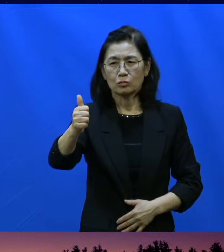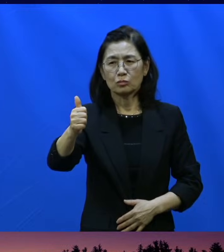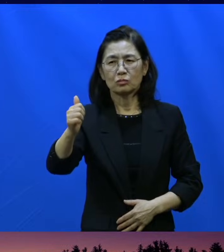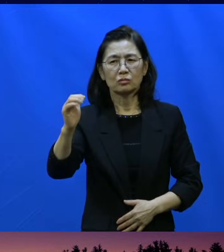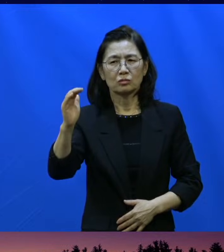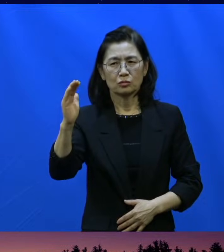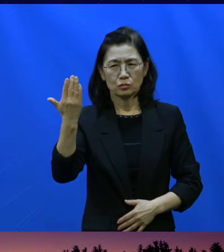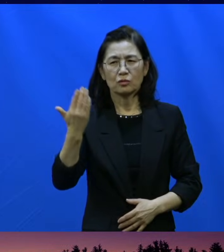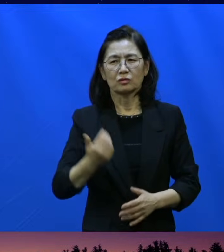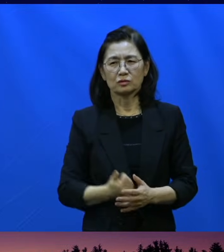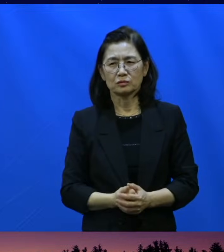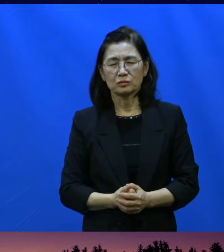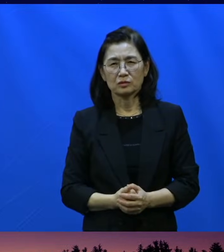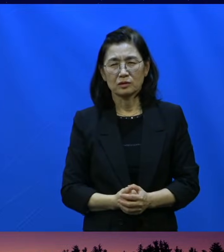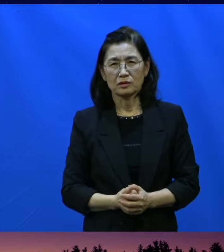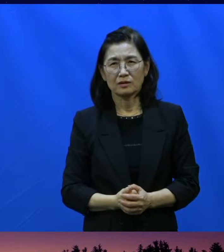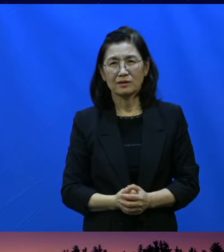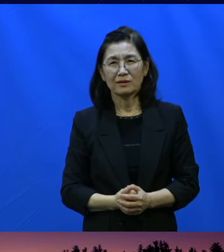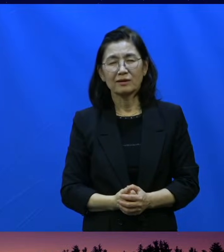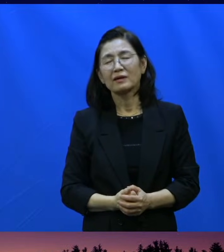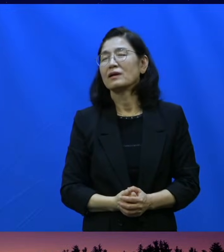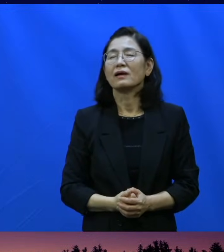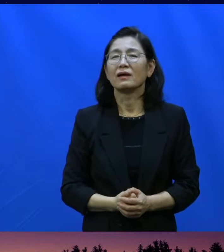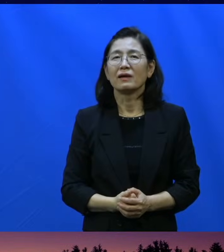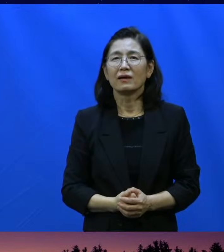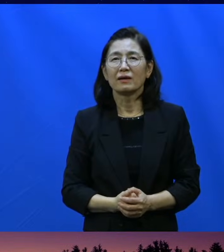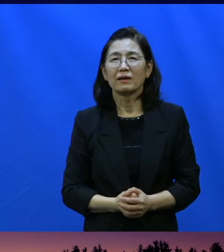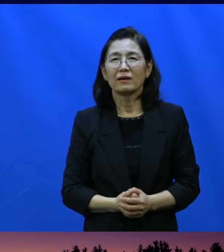이렇게 서면 건너편에 가면 그 동네 우리 동네예요.